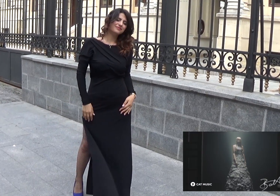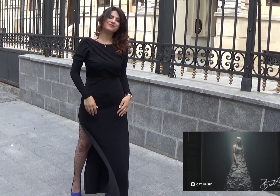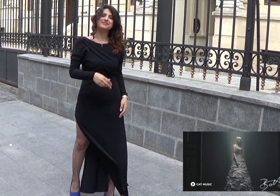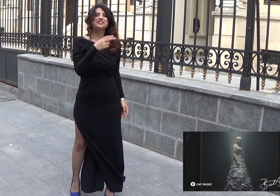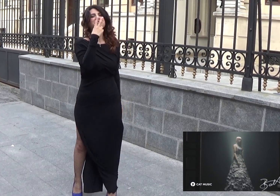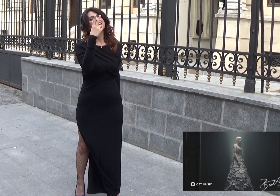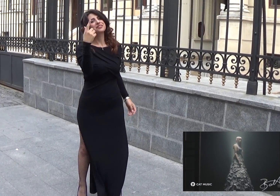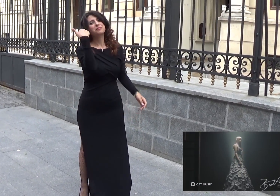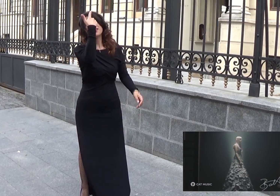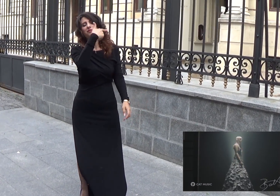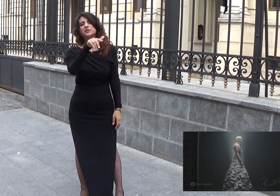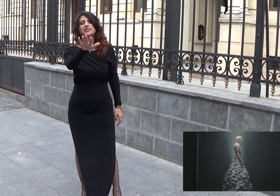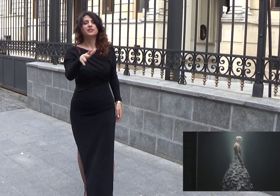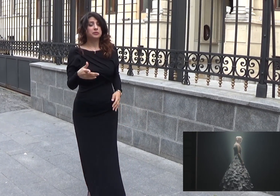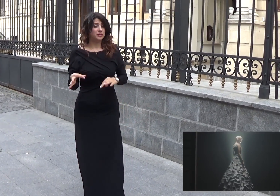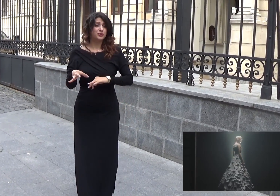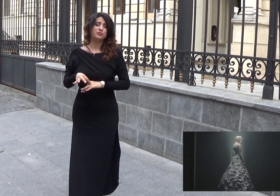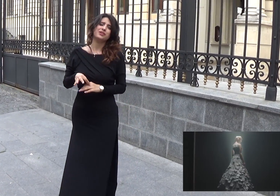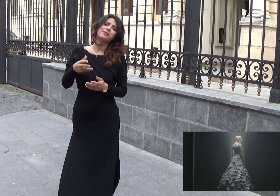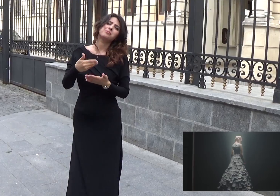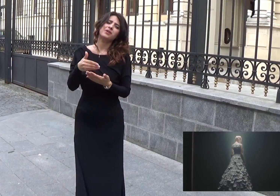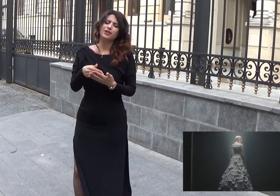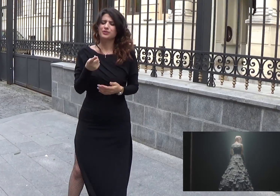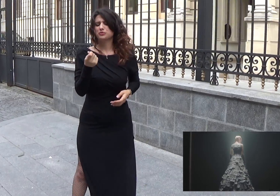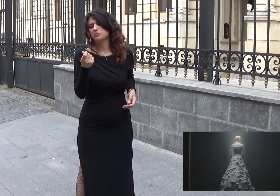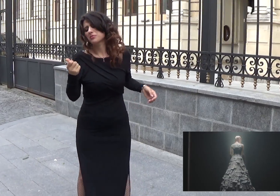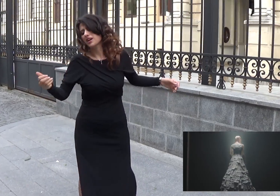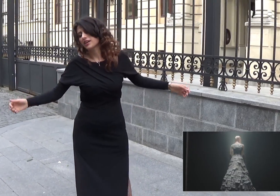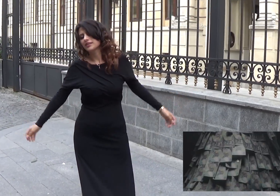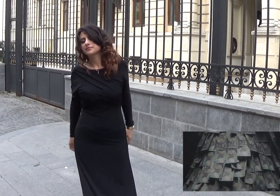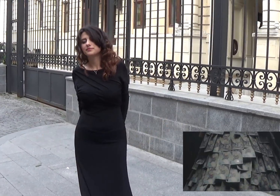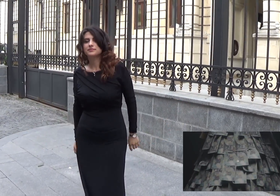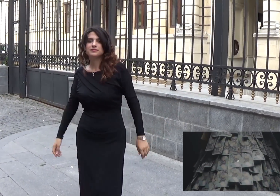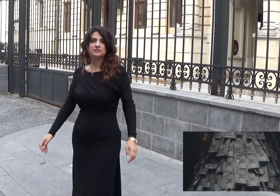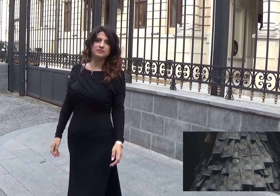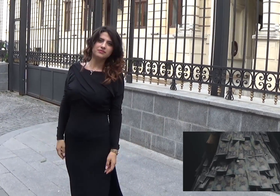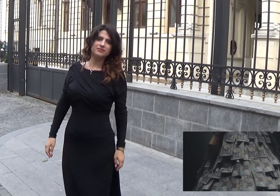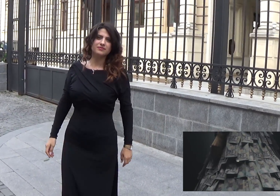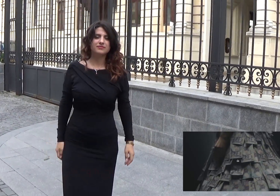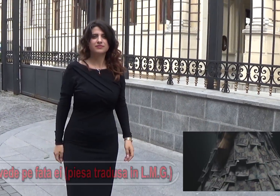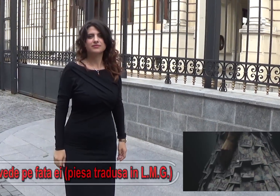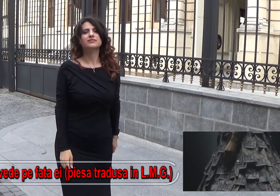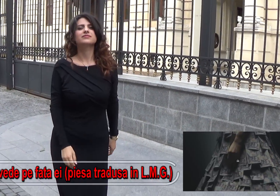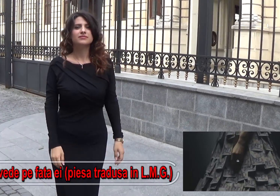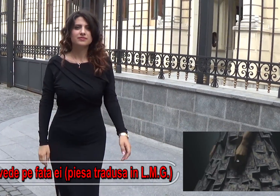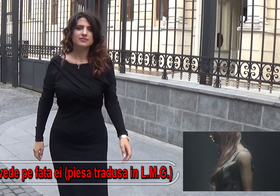vede pe fața ei, se mărită pentru lei.